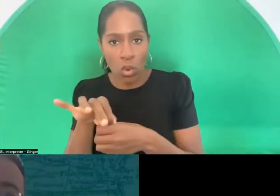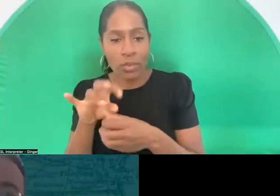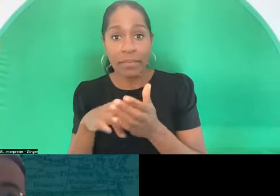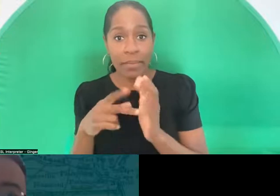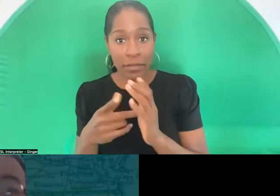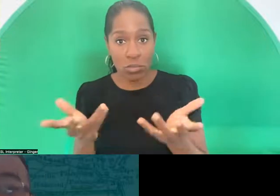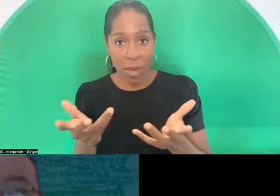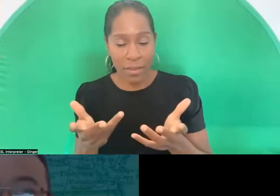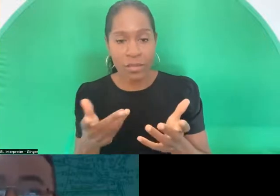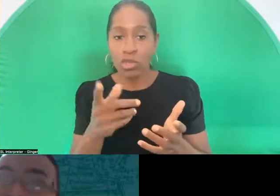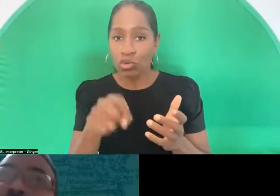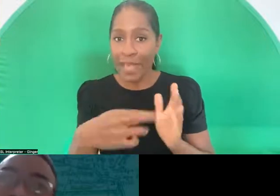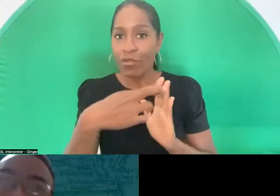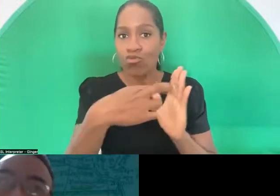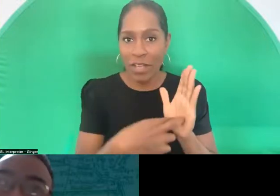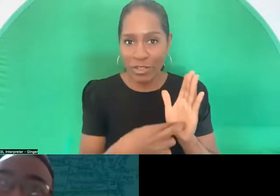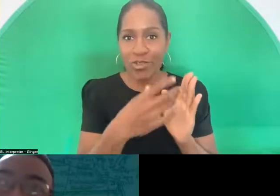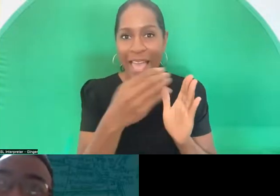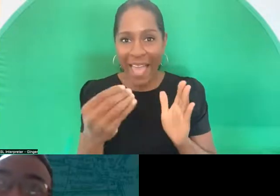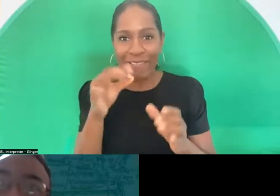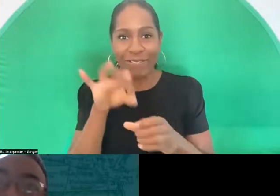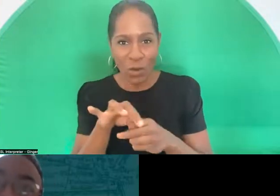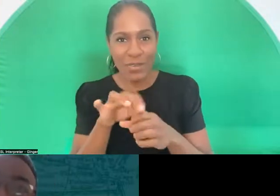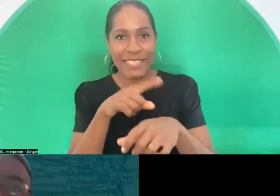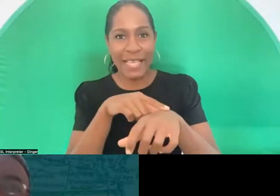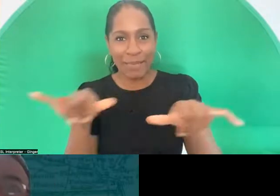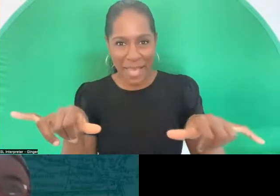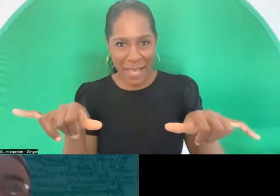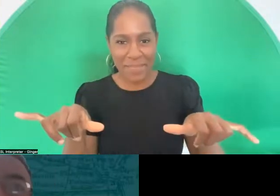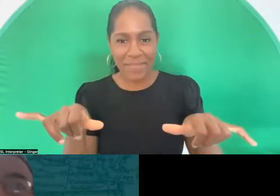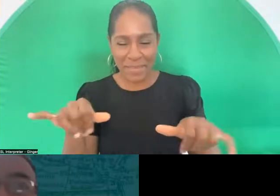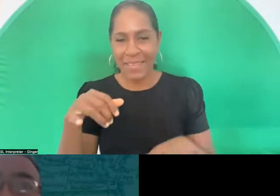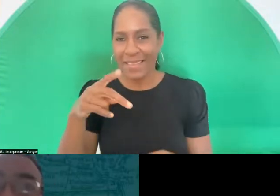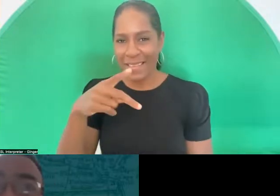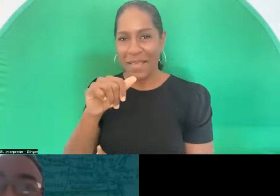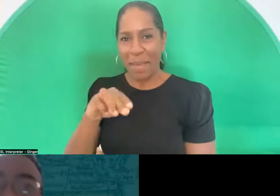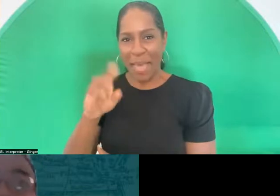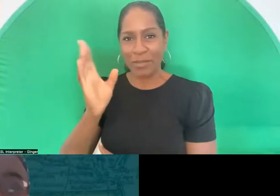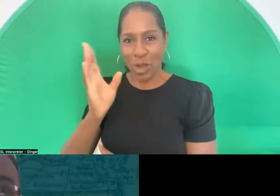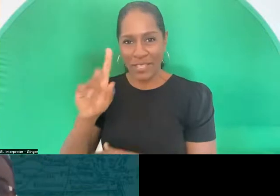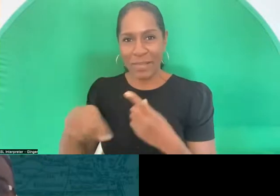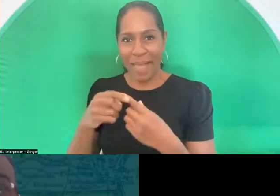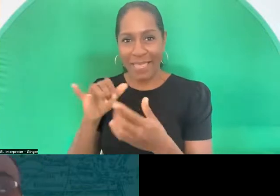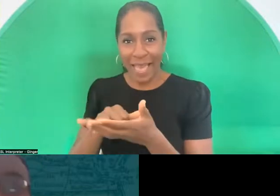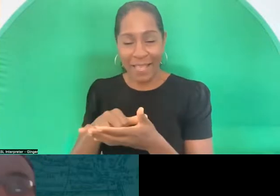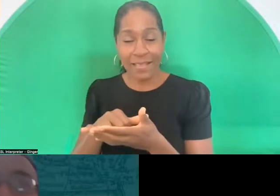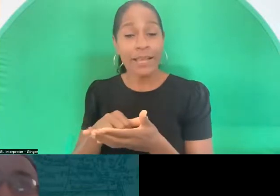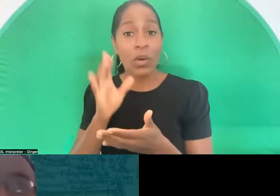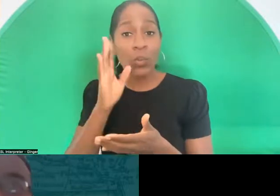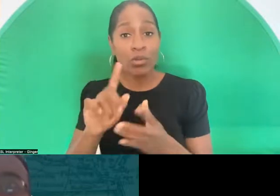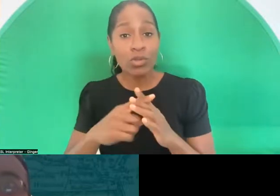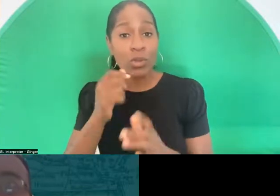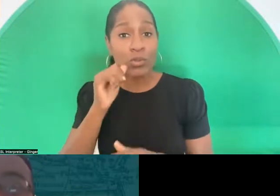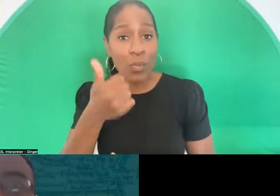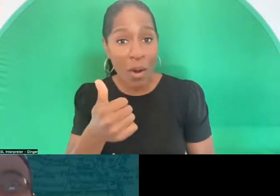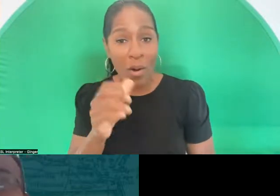eso significa que uno se registra y puede votar en el mismo momento Como dijo Pam antes eso comienza mañana